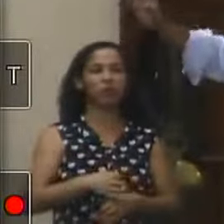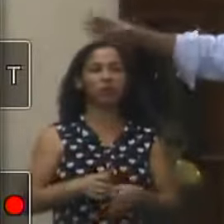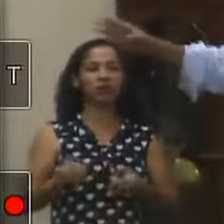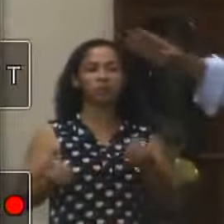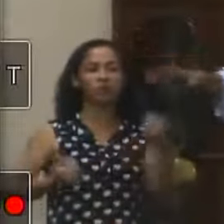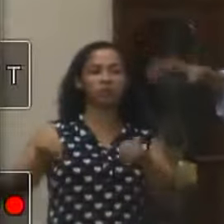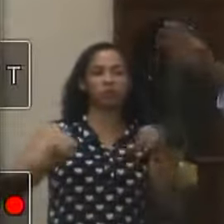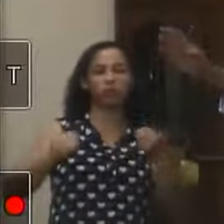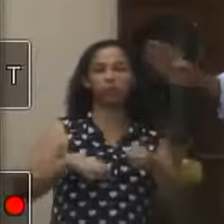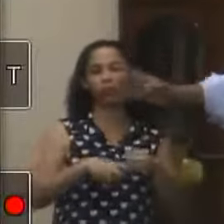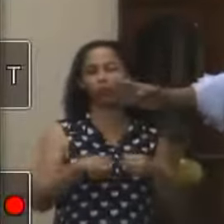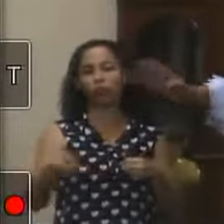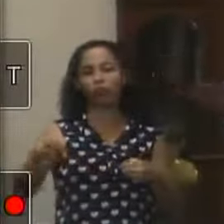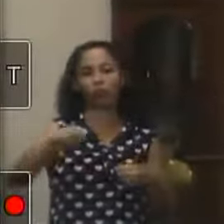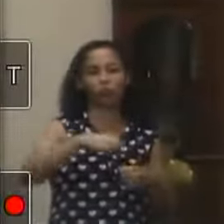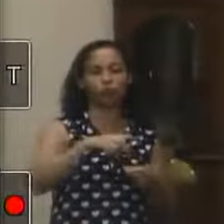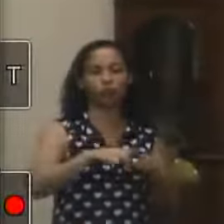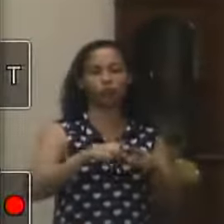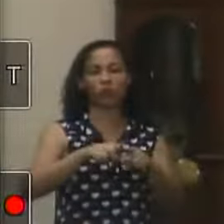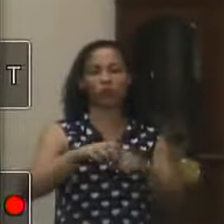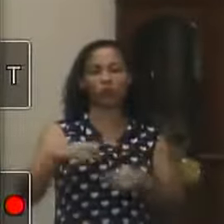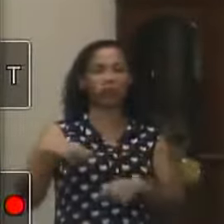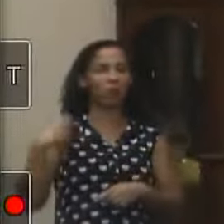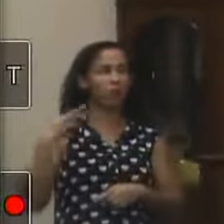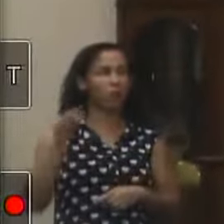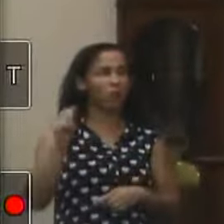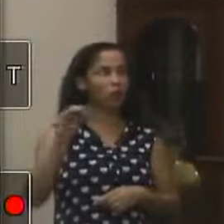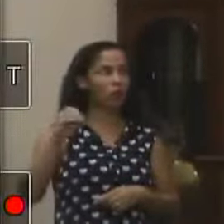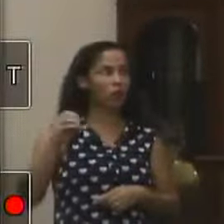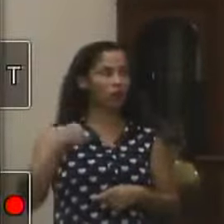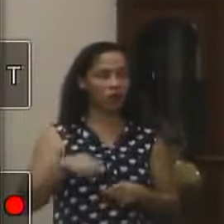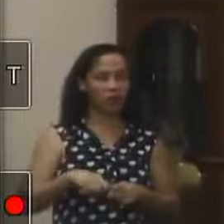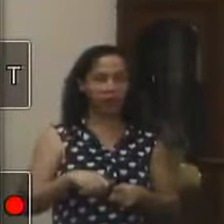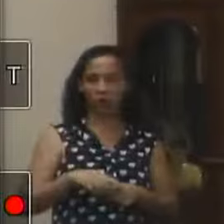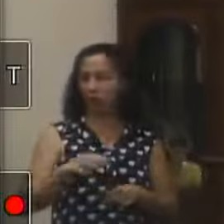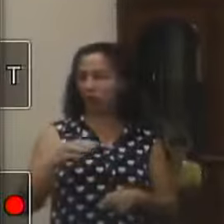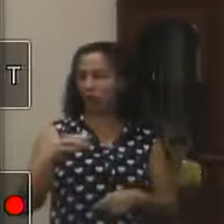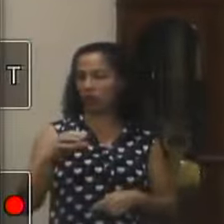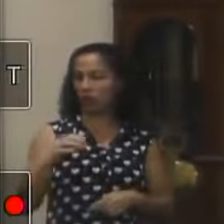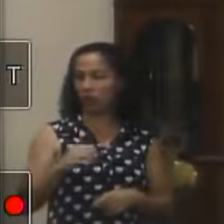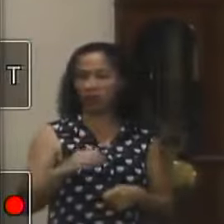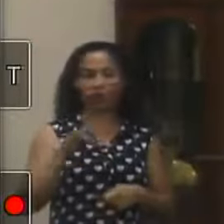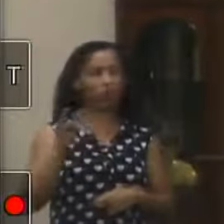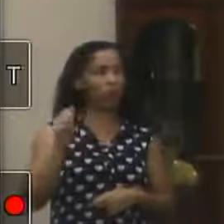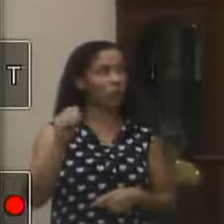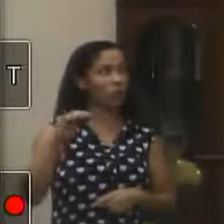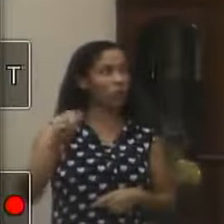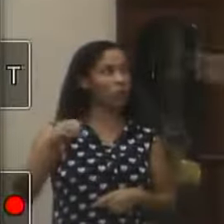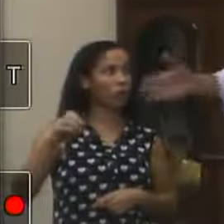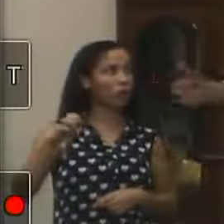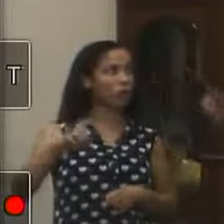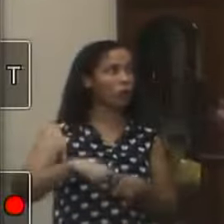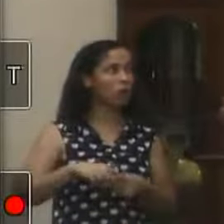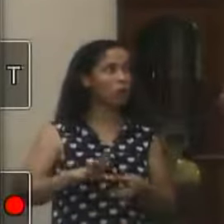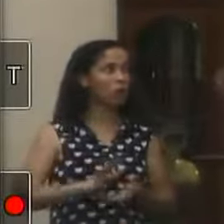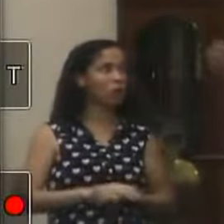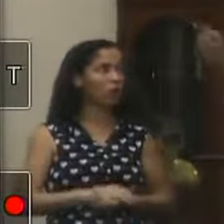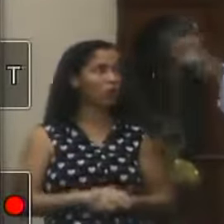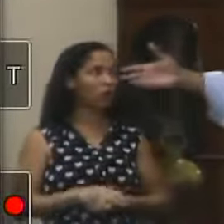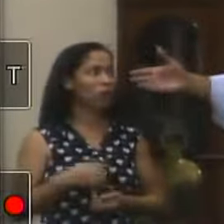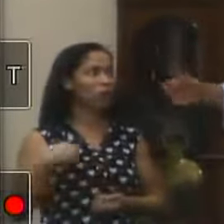Fábio Antônio também, vereadora Fabiane, tem rodado muito por conservatória. E a gente tem ouvido sempre, né, vereador Fábio Antônio, poxa, a